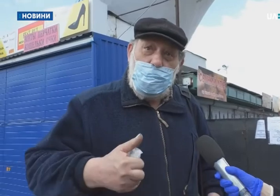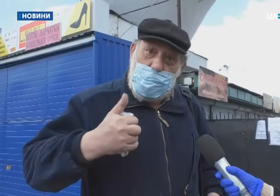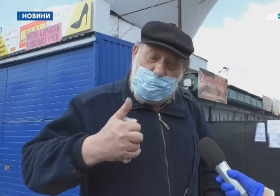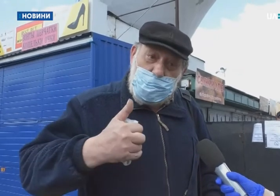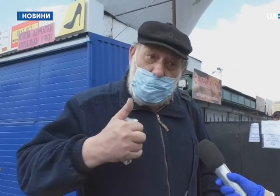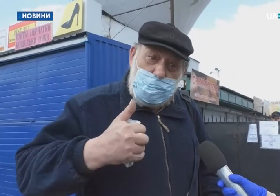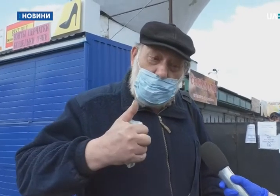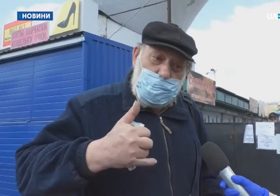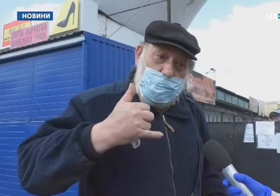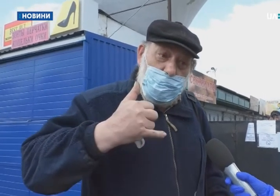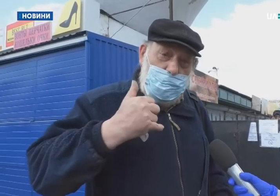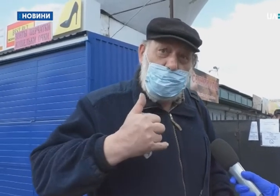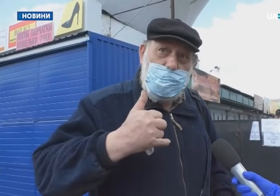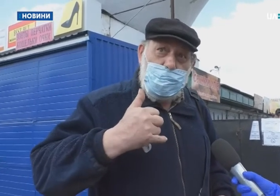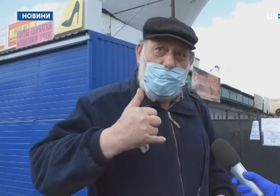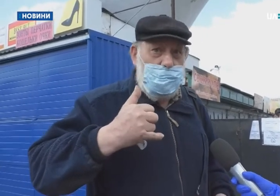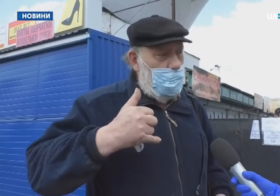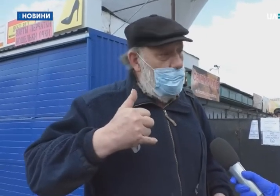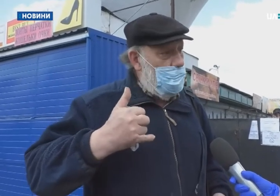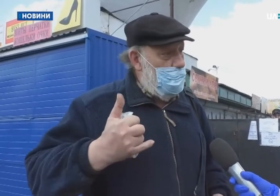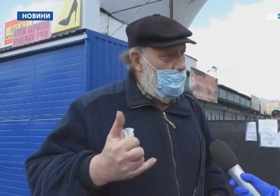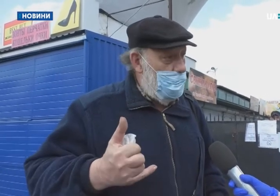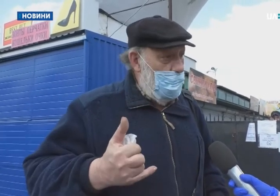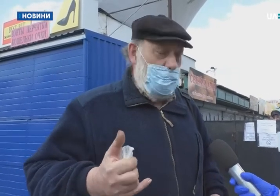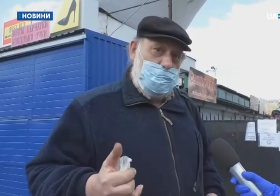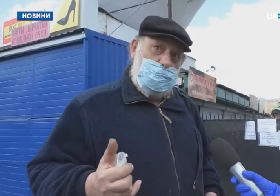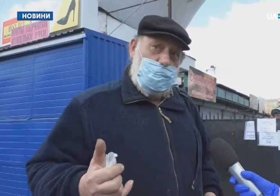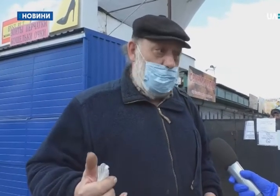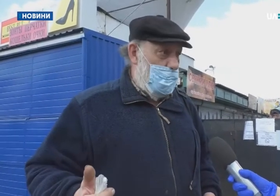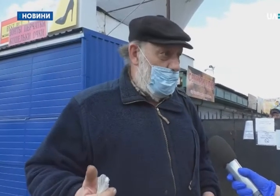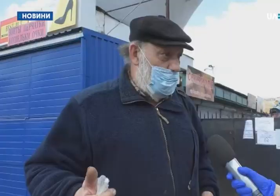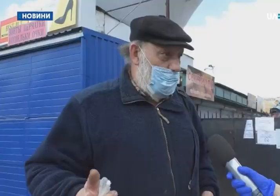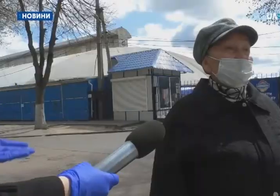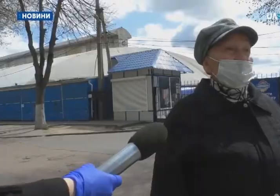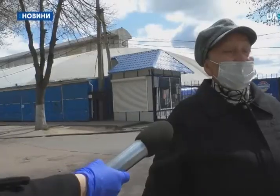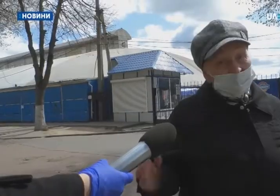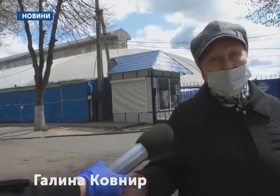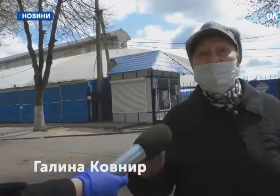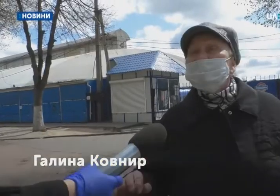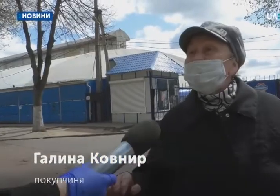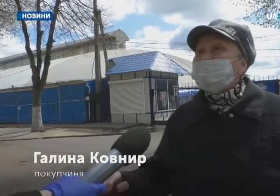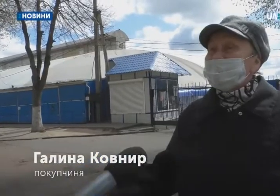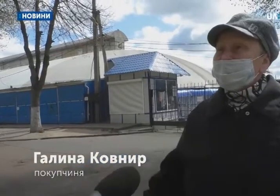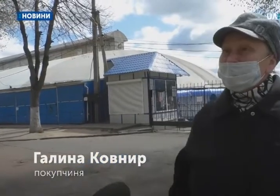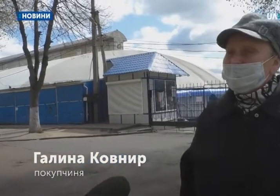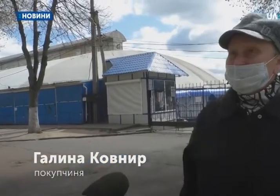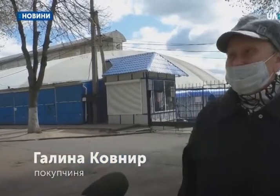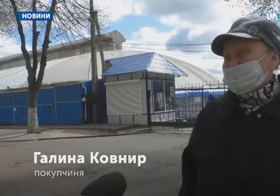І кажуть, двоє вийшли, хай двоє зайдуть. І все було нормально. Двояка, і да, і ні.